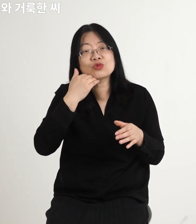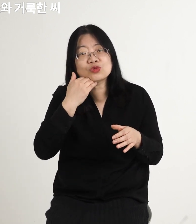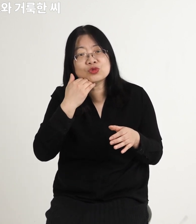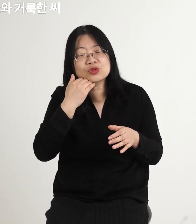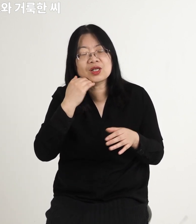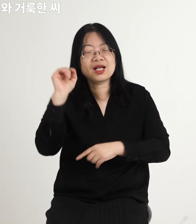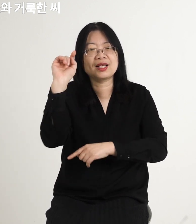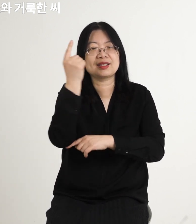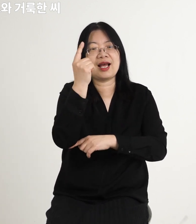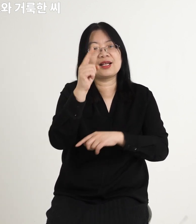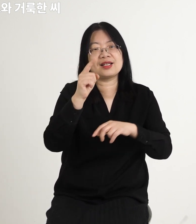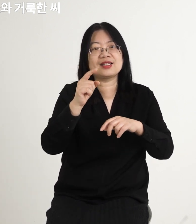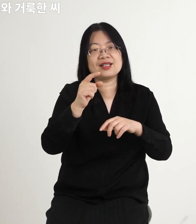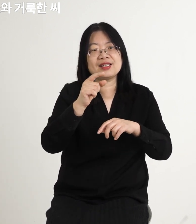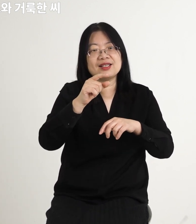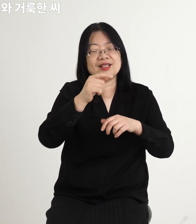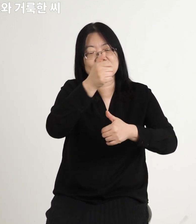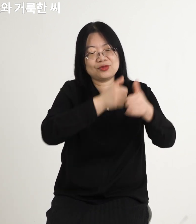다윗의 집이